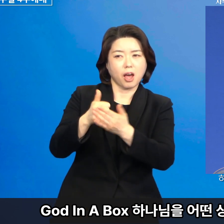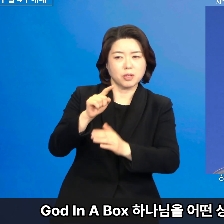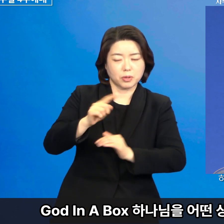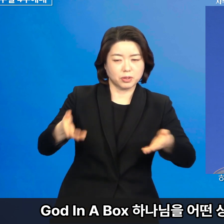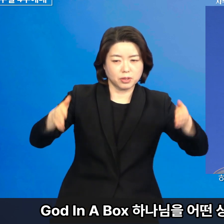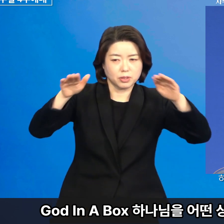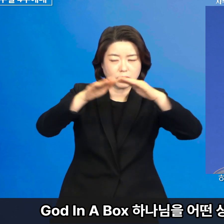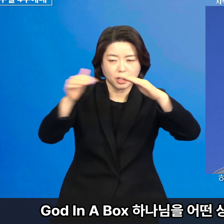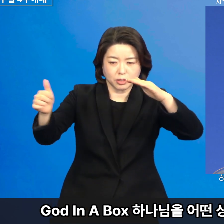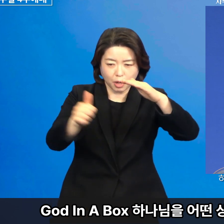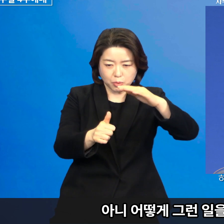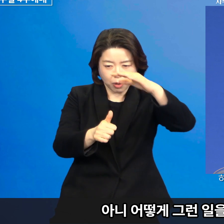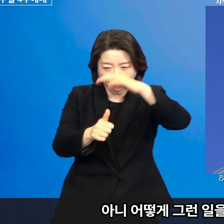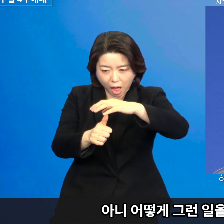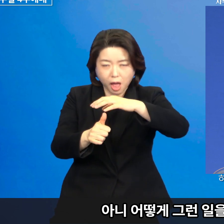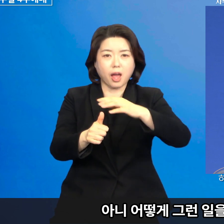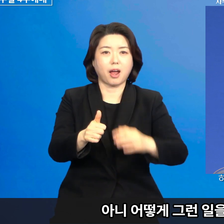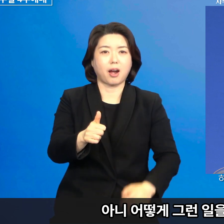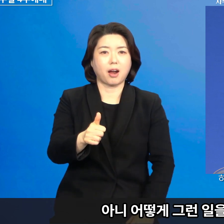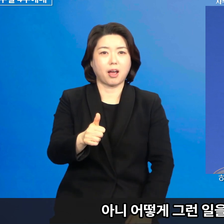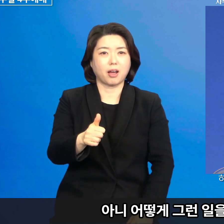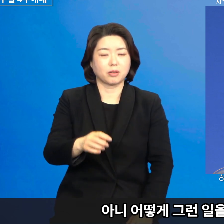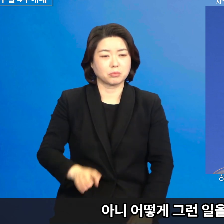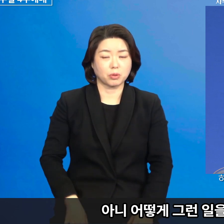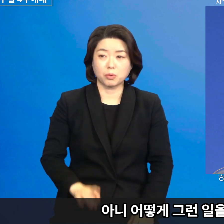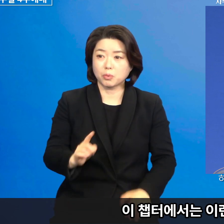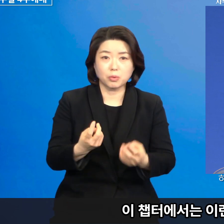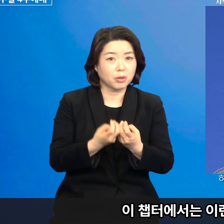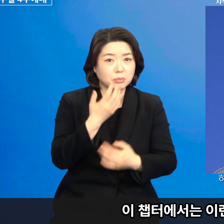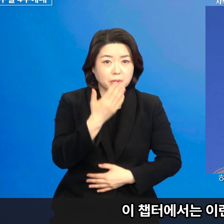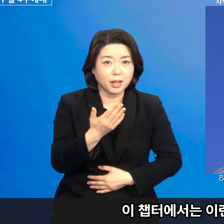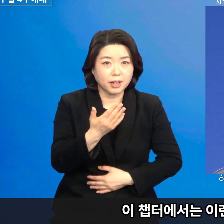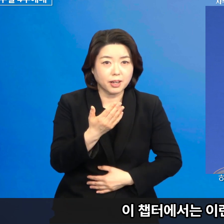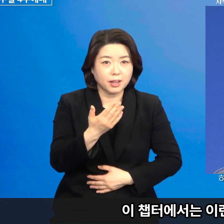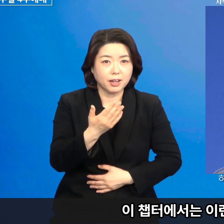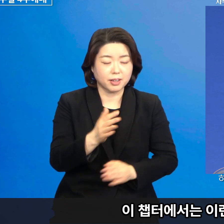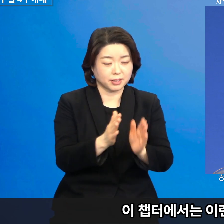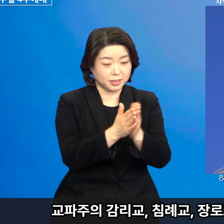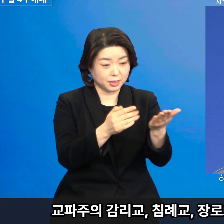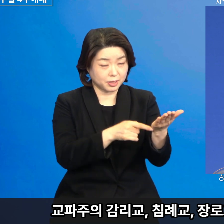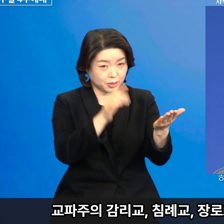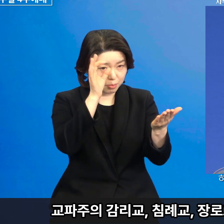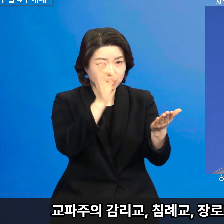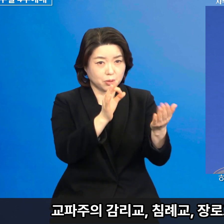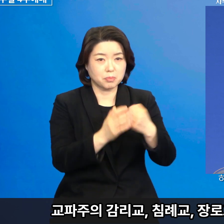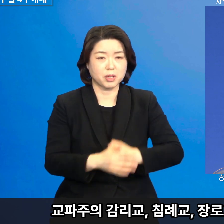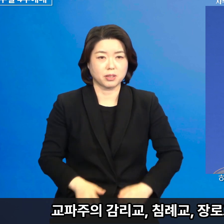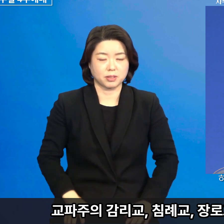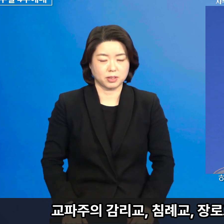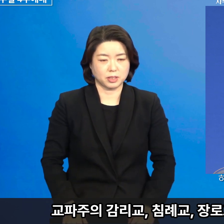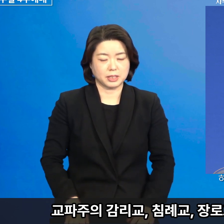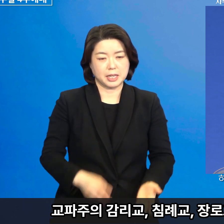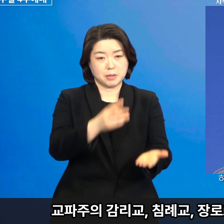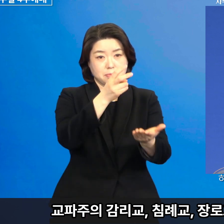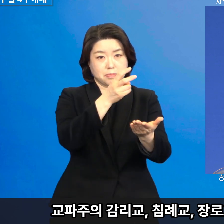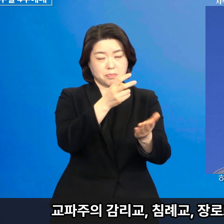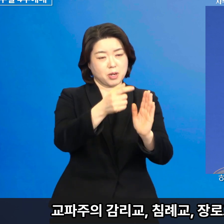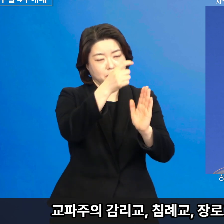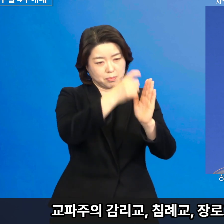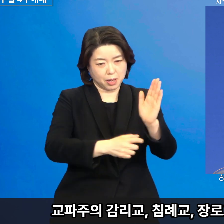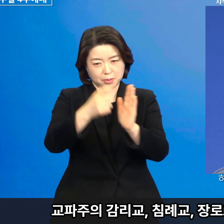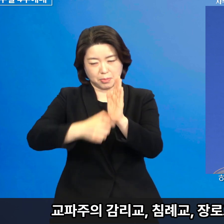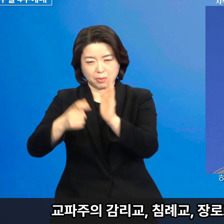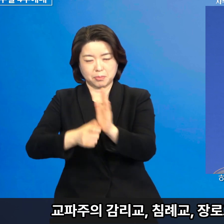상자 안에 가두어 놓는다는 거죠. 아니 어떻게 그런 일을 할 수가 있습니까? 이 챕터에서는 이런 얘기를 합니다. 교파주의.